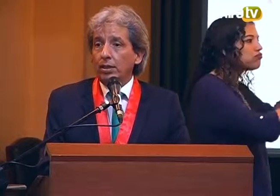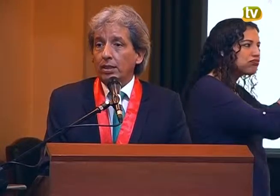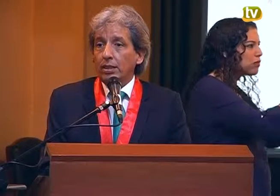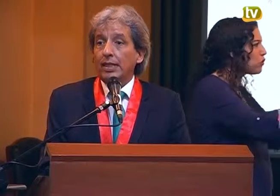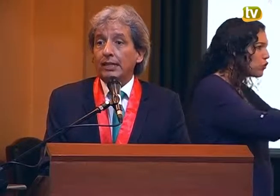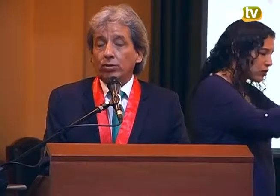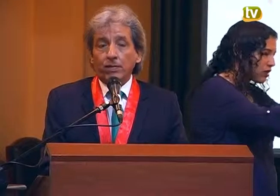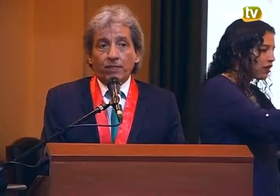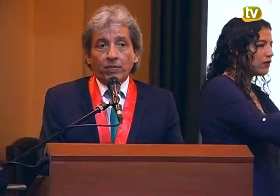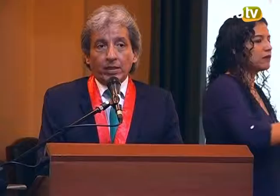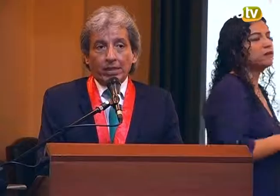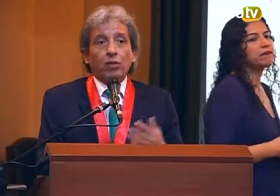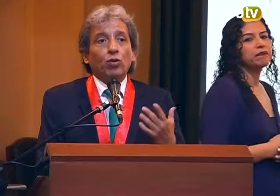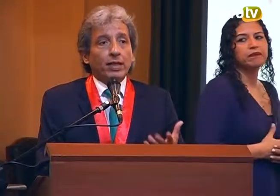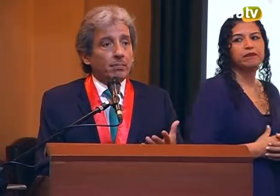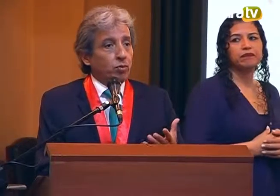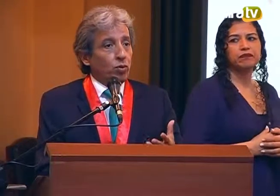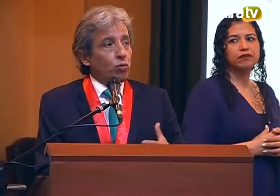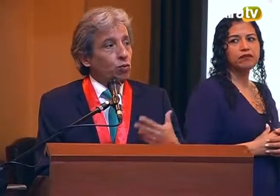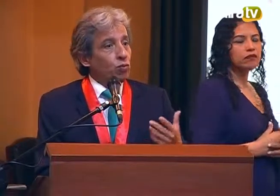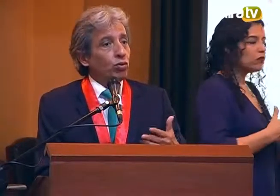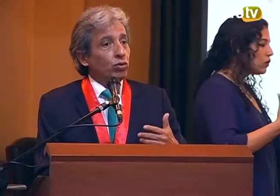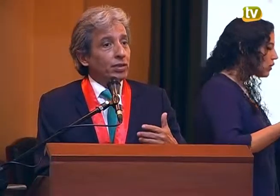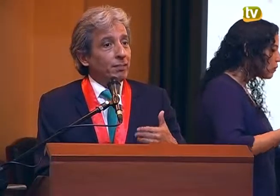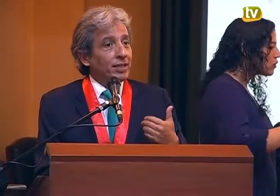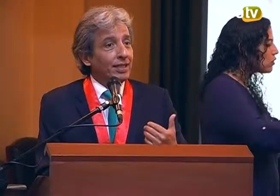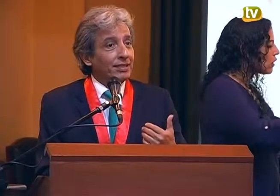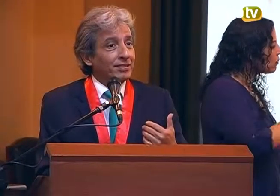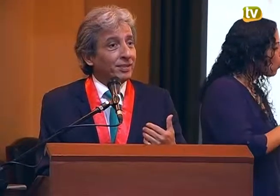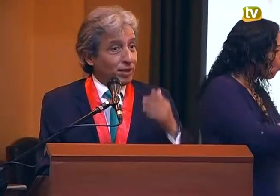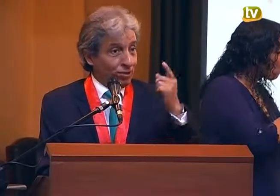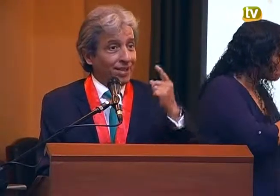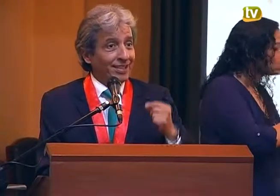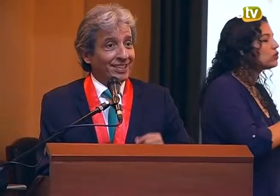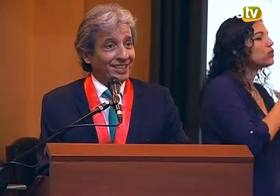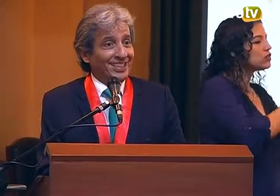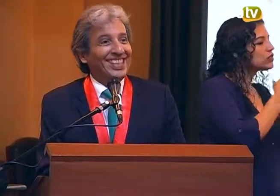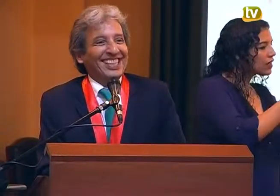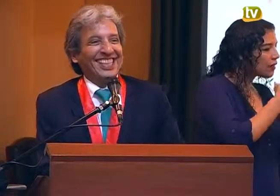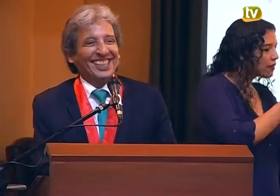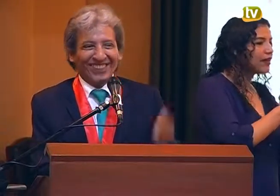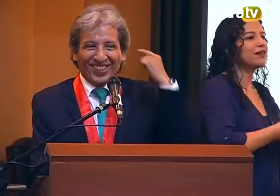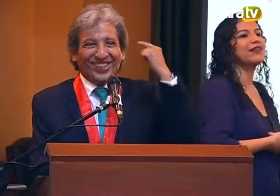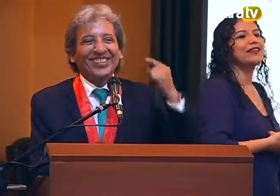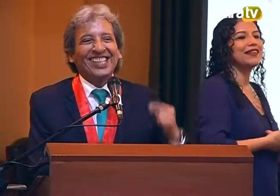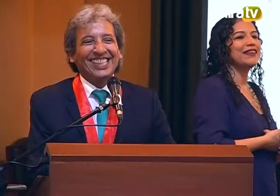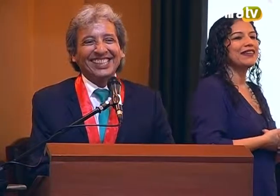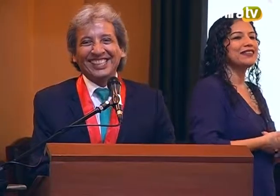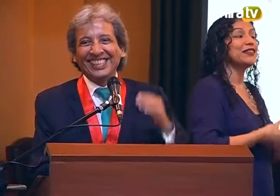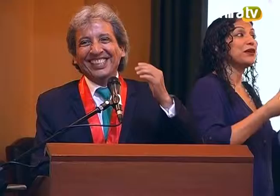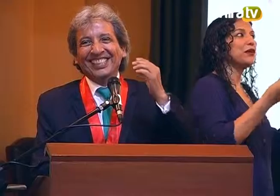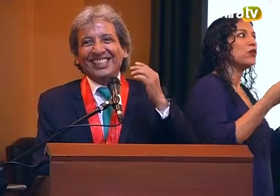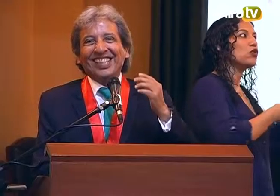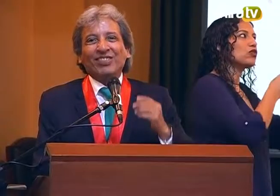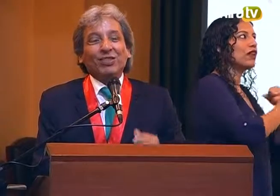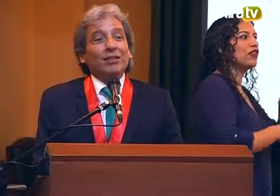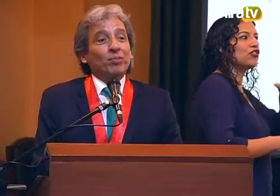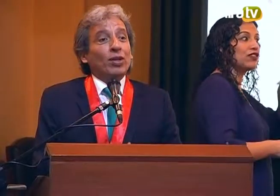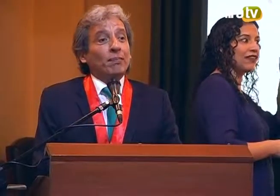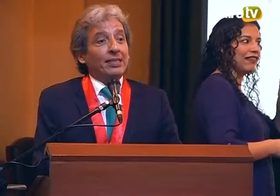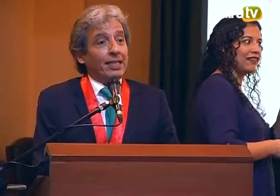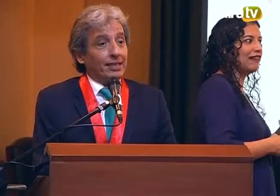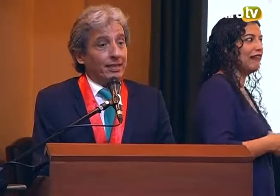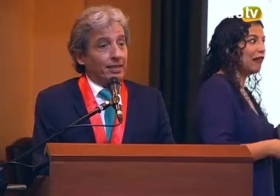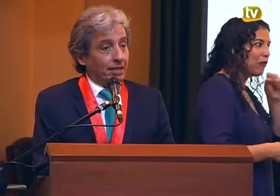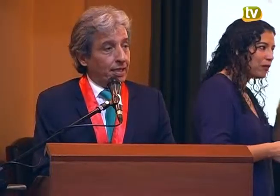años de eso. Tanto tiempo juntos, de amistad. Sí, Marco, 37. Por eso son las canas. Tantos